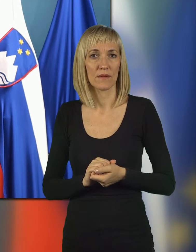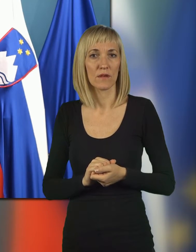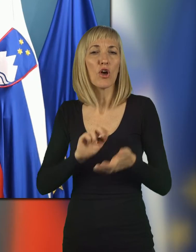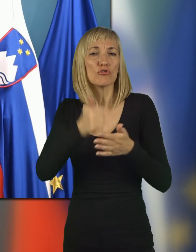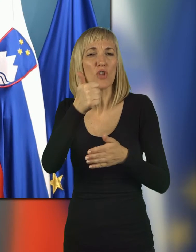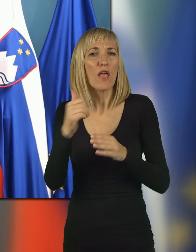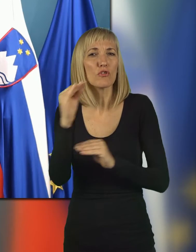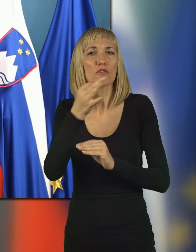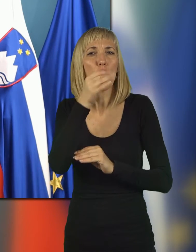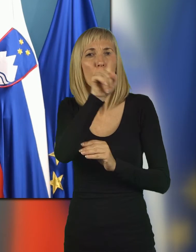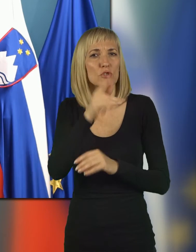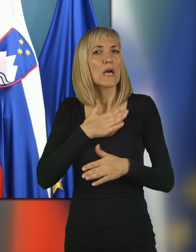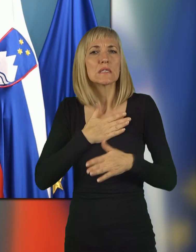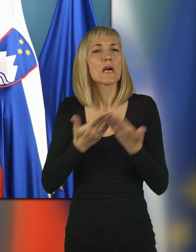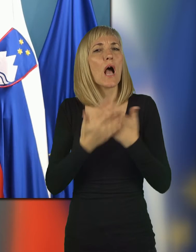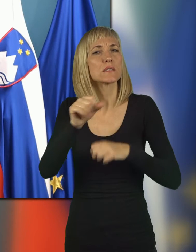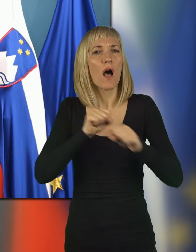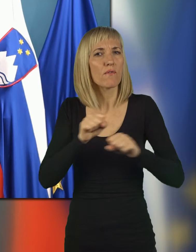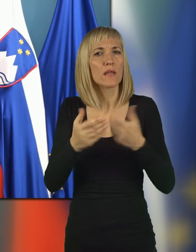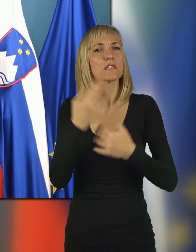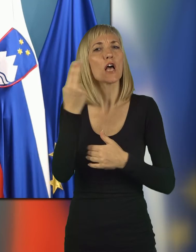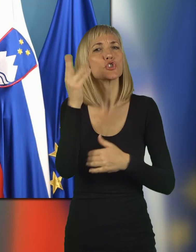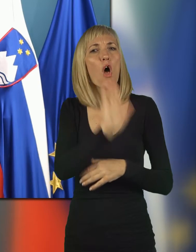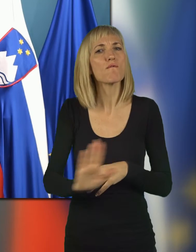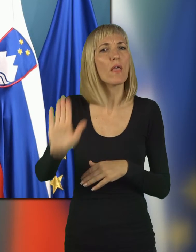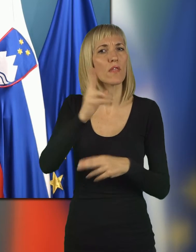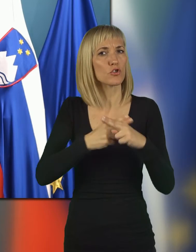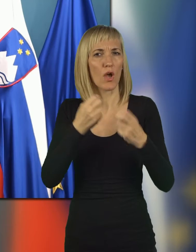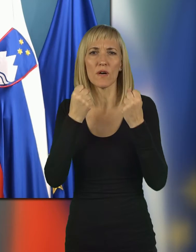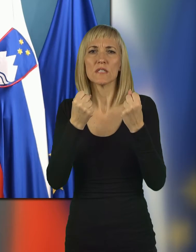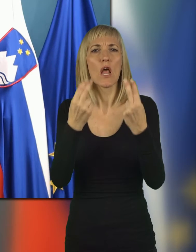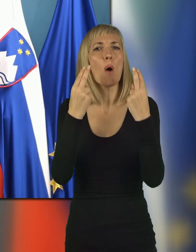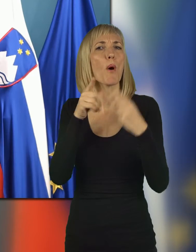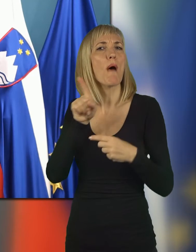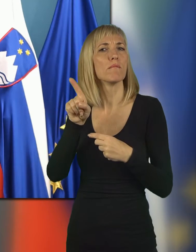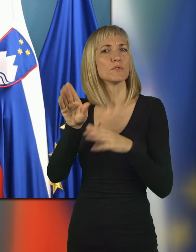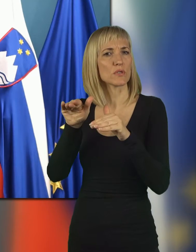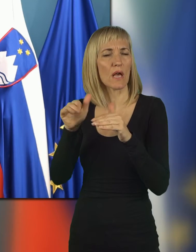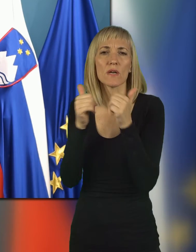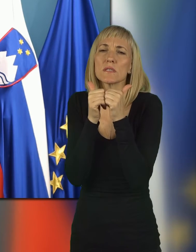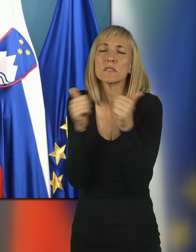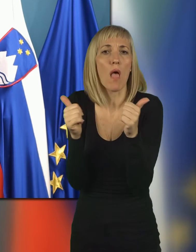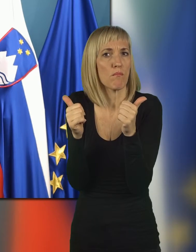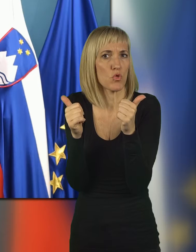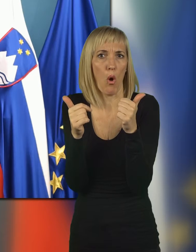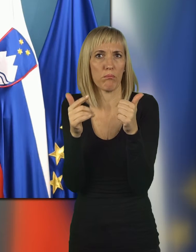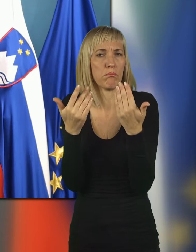Samo še eno vprašanje bi prosil, zakaj je za vlado oziroma za Slovenijo, za državo Slovenijo Ksevt tako pomemben, rekli ste izjemnega